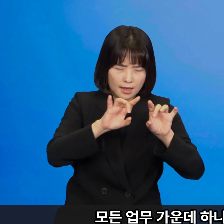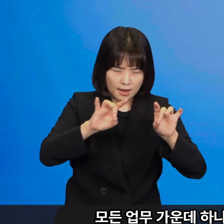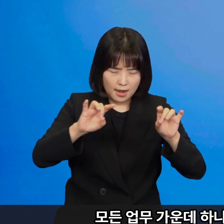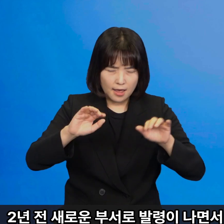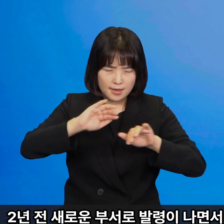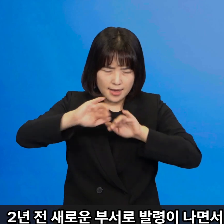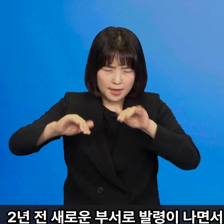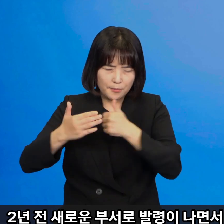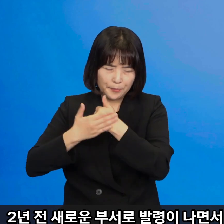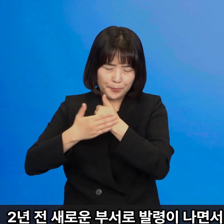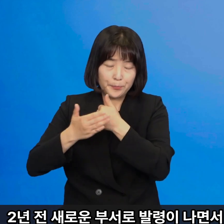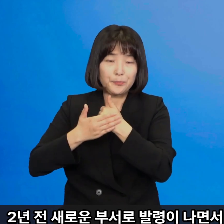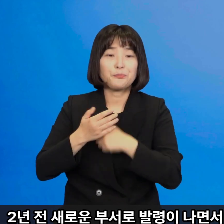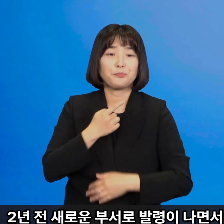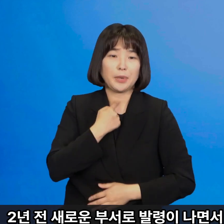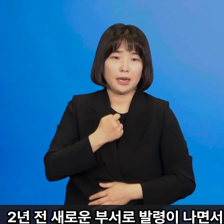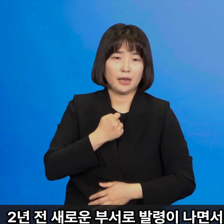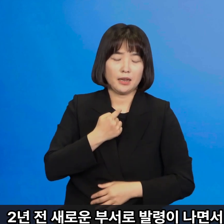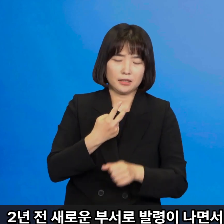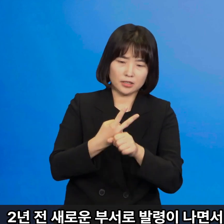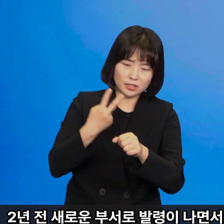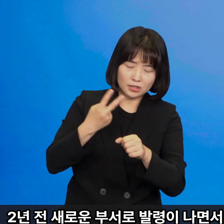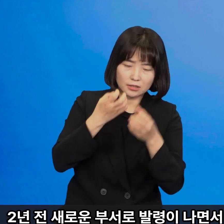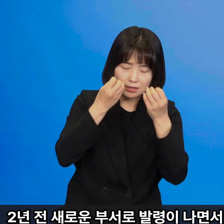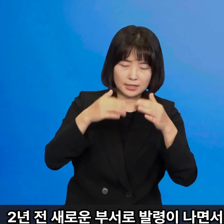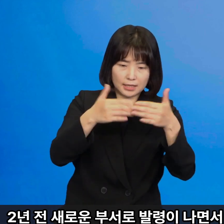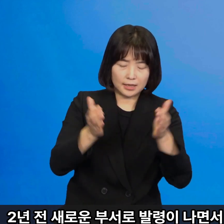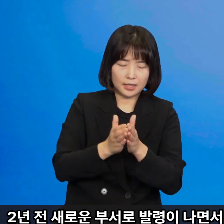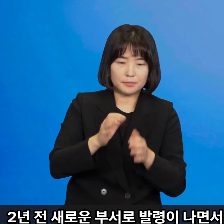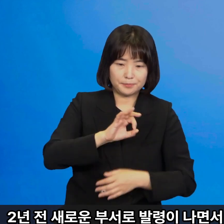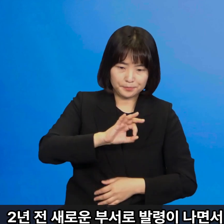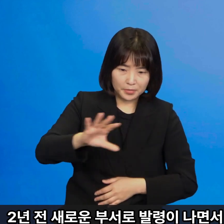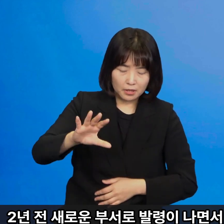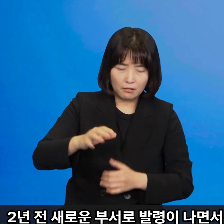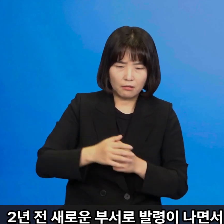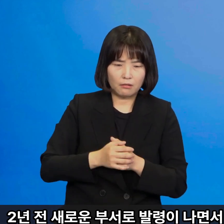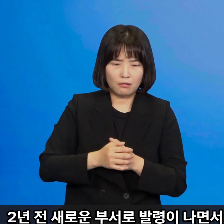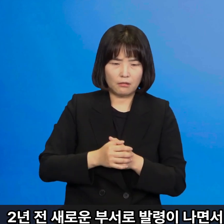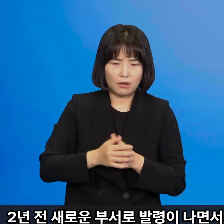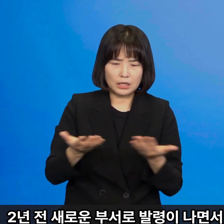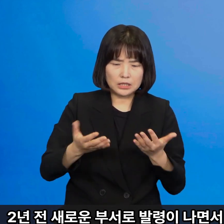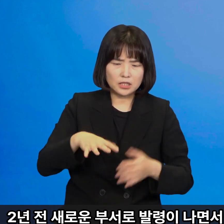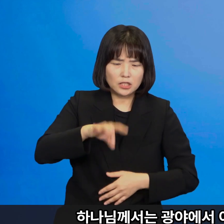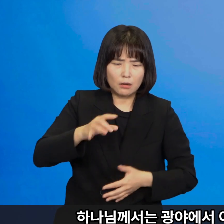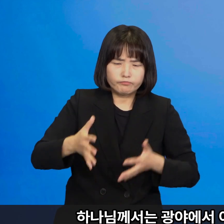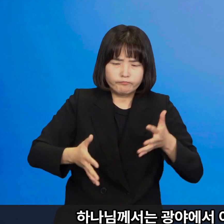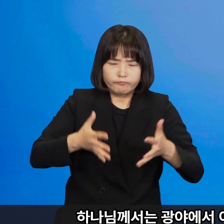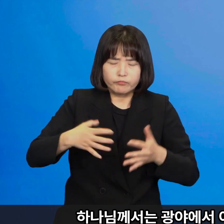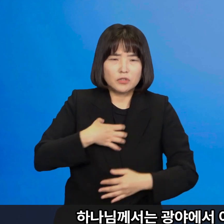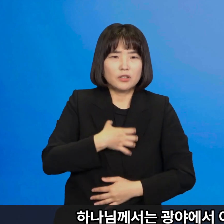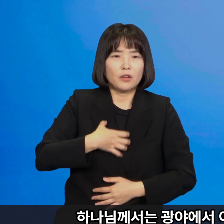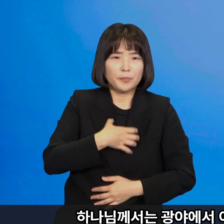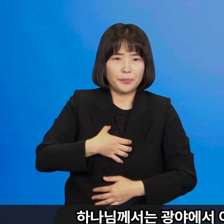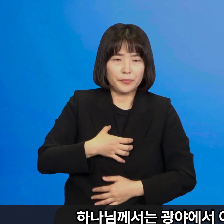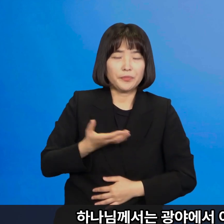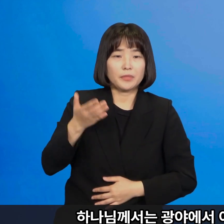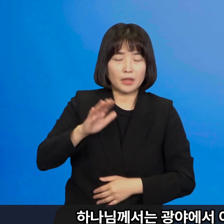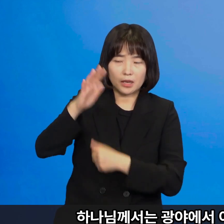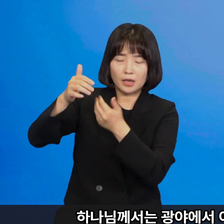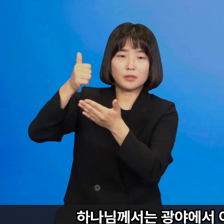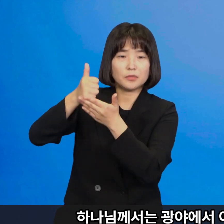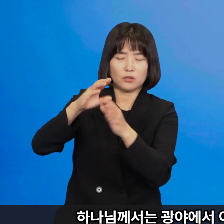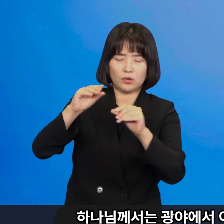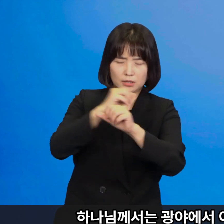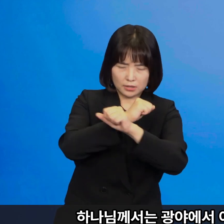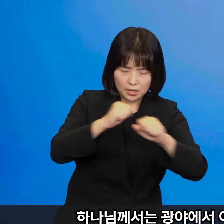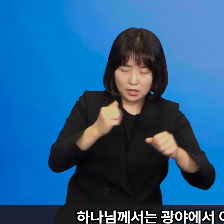주셨습니다. 2년 전 새로운 부서로 발령이 나면서 해보지 않았던 업무로 염려가 많았는데 하나님께서는 광야에서